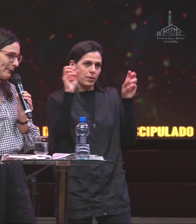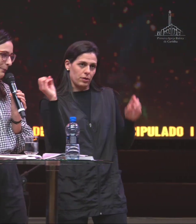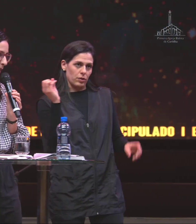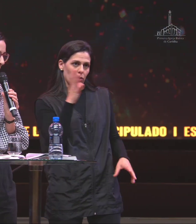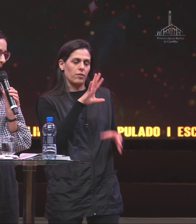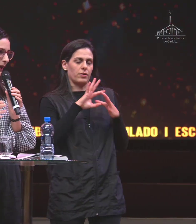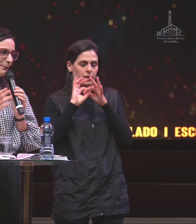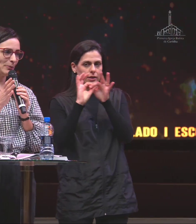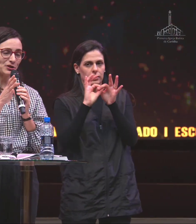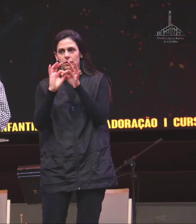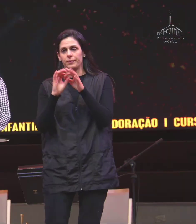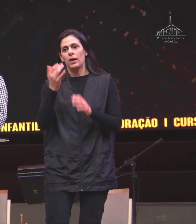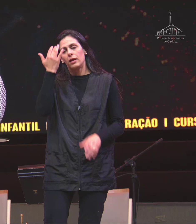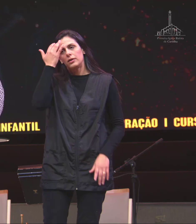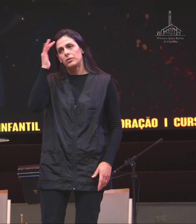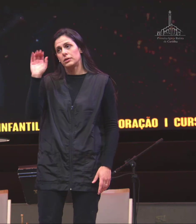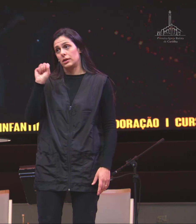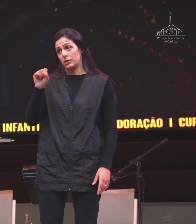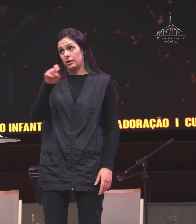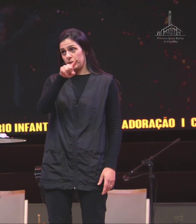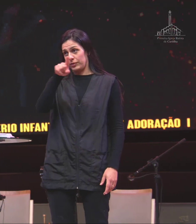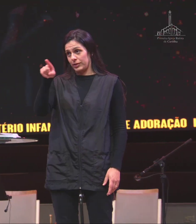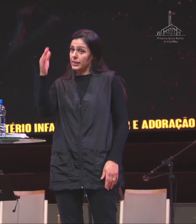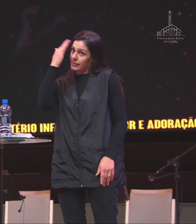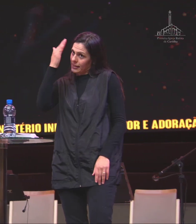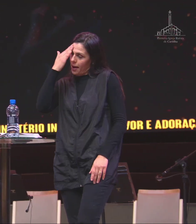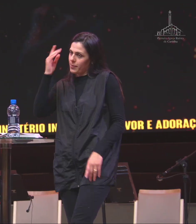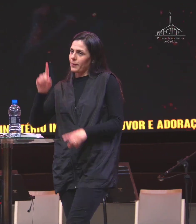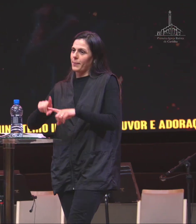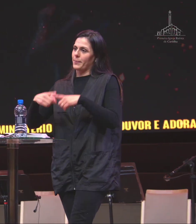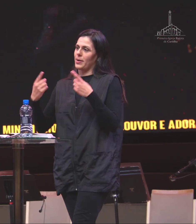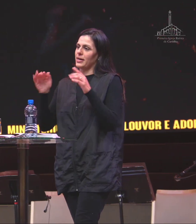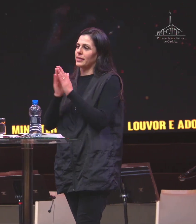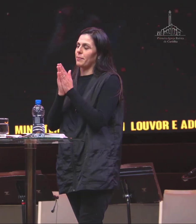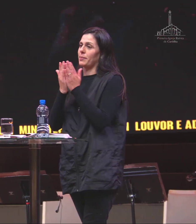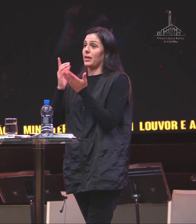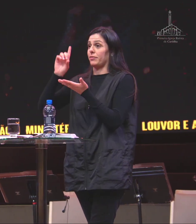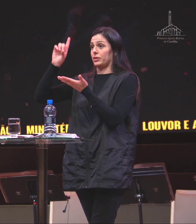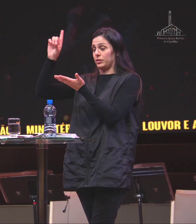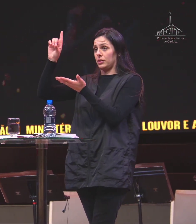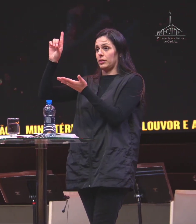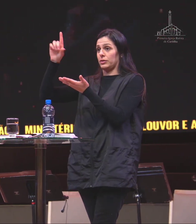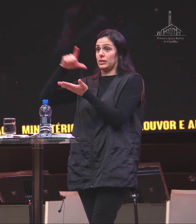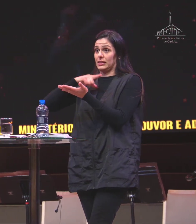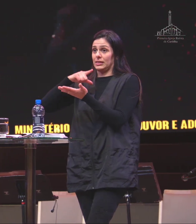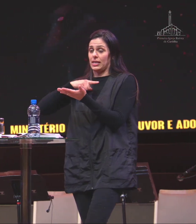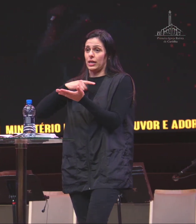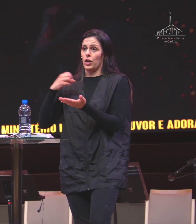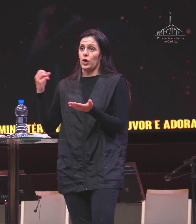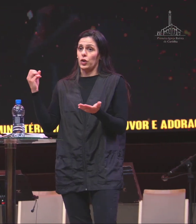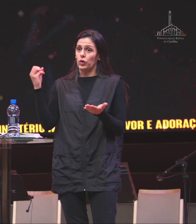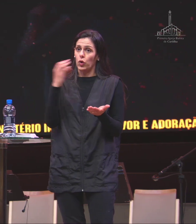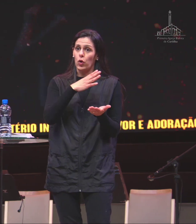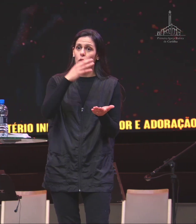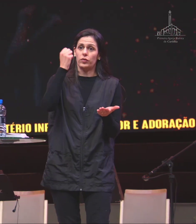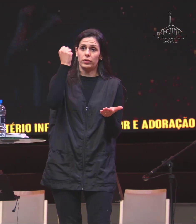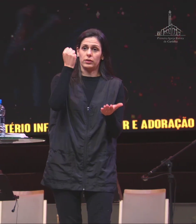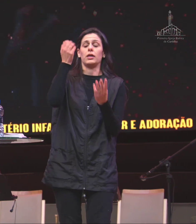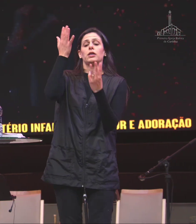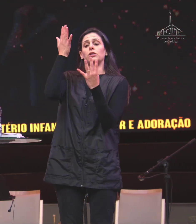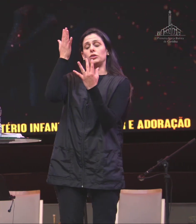o fundador da igreja de Corinto. Ele estava ali no meio de um problema, de uma dificuldade que a igreja